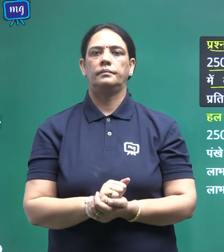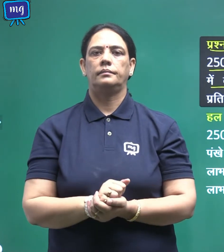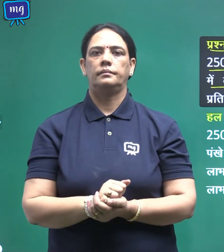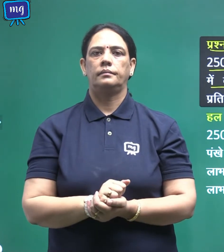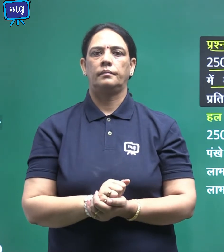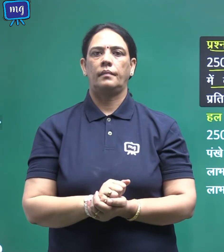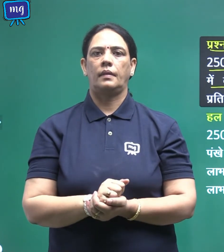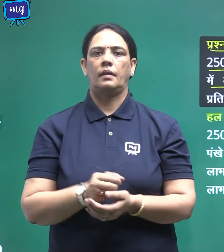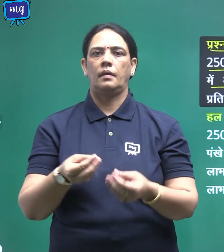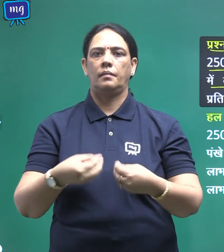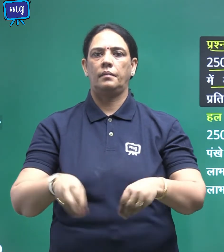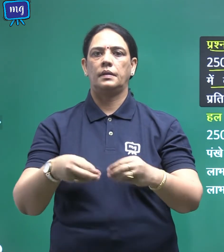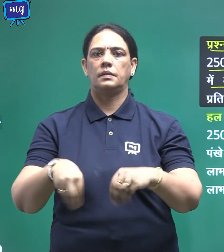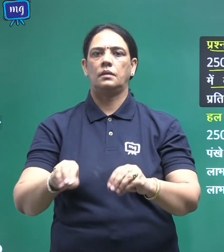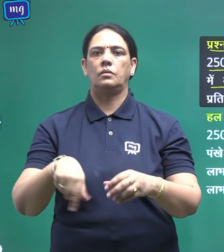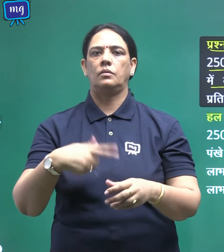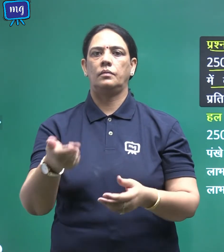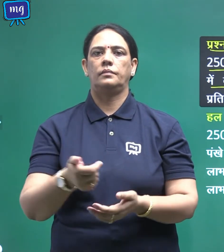बेचा तो